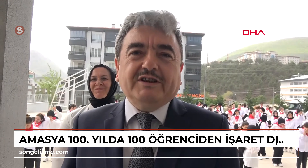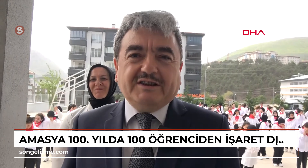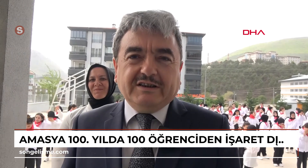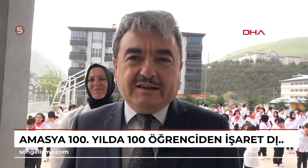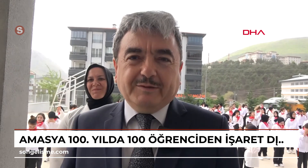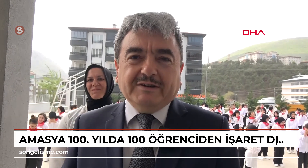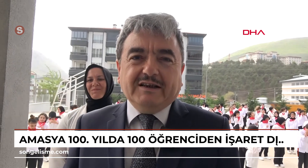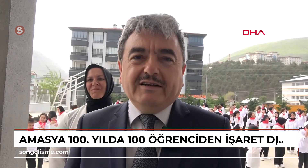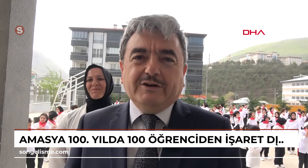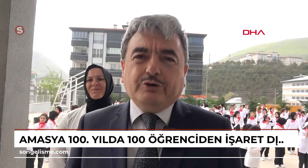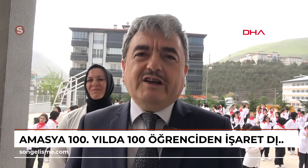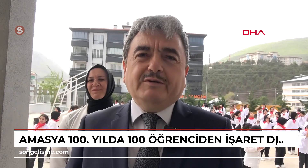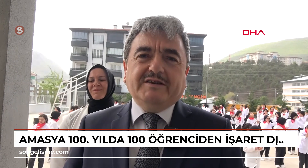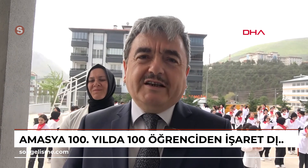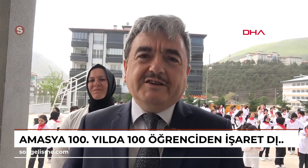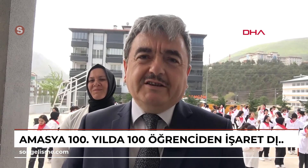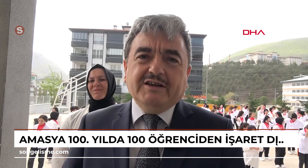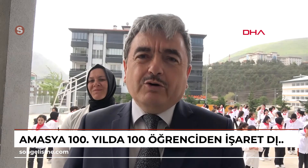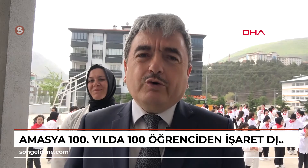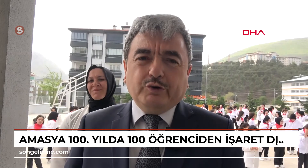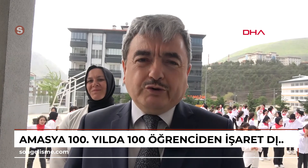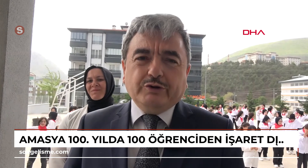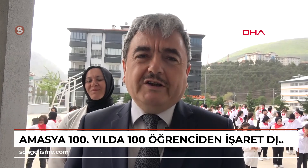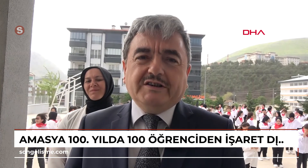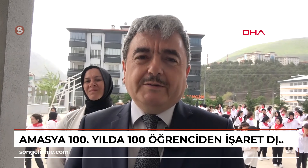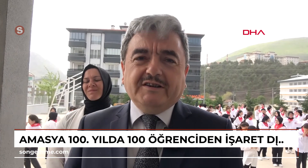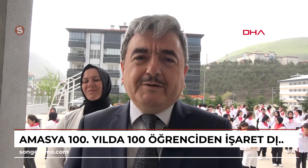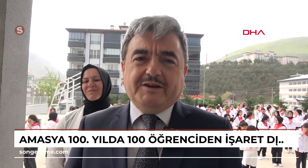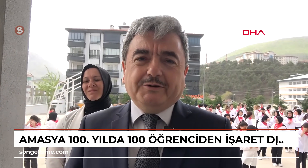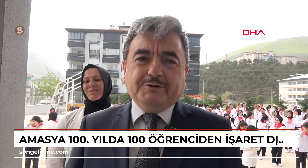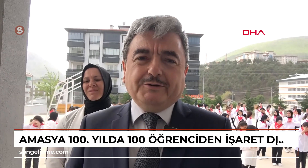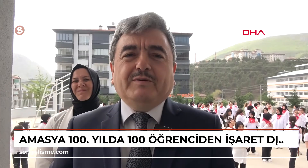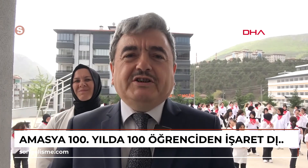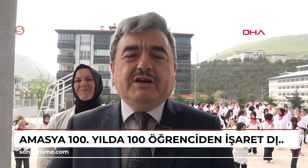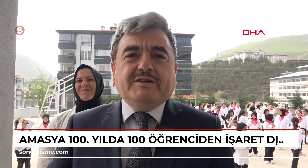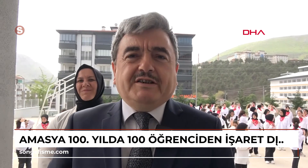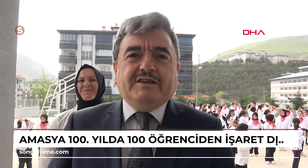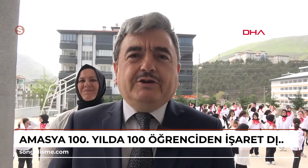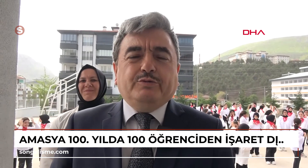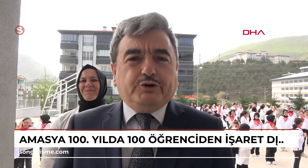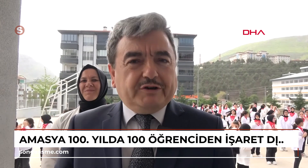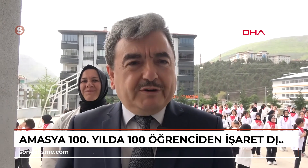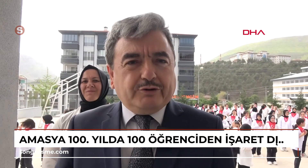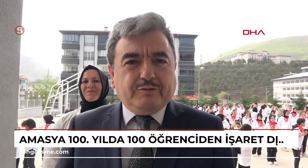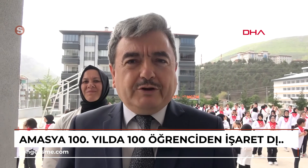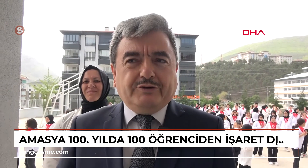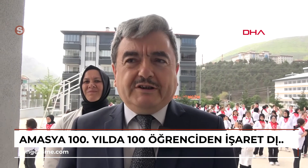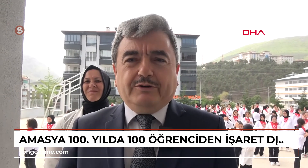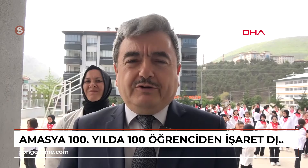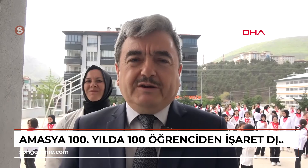ulaşsın anlamında çok güzel bir mesajdı. Okulumuzda öğrencilerimize tebrik ediyoruz. Başta Amasya'daki tüm çocuklarımız olmak üzere